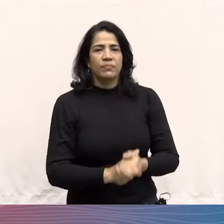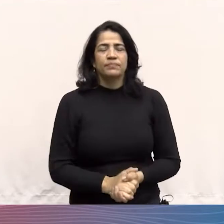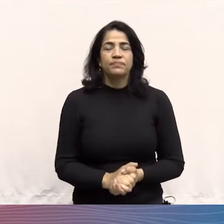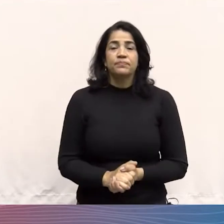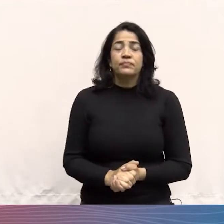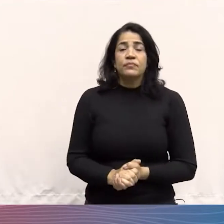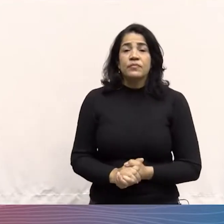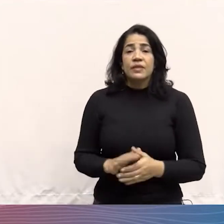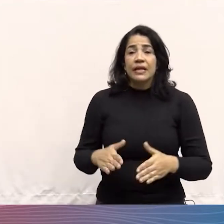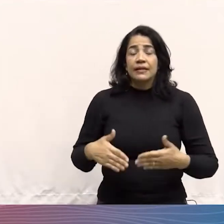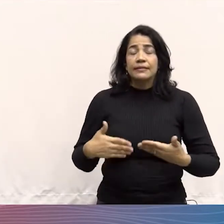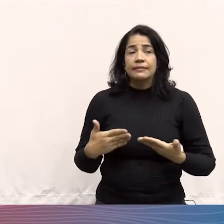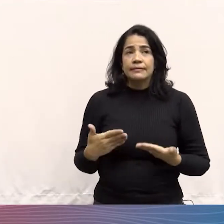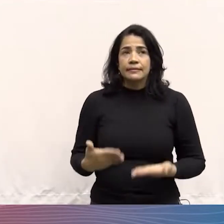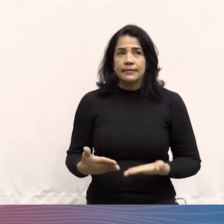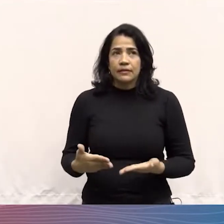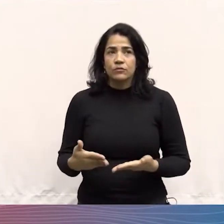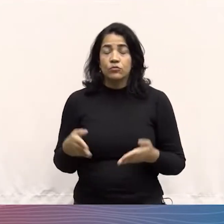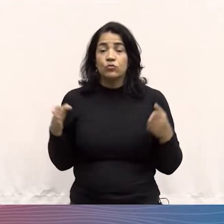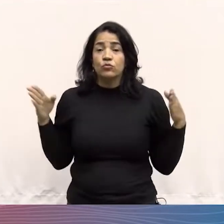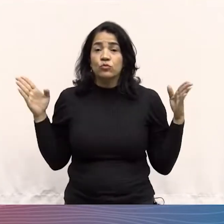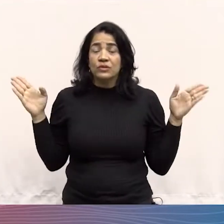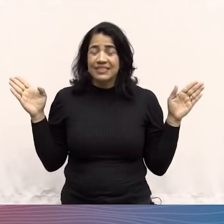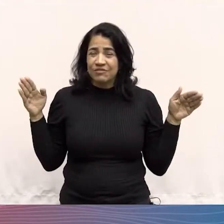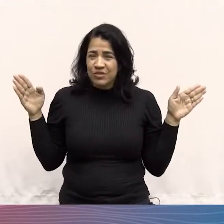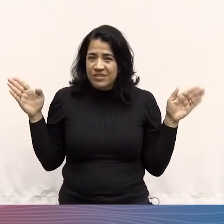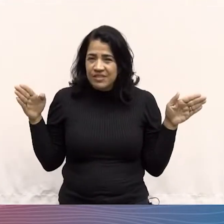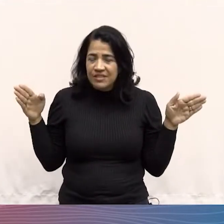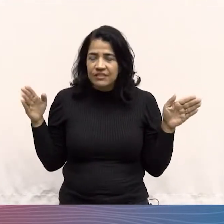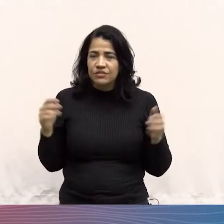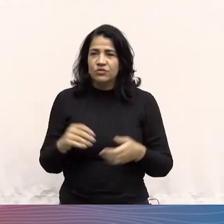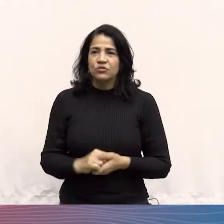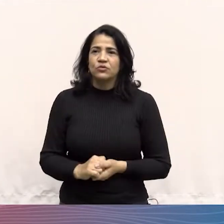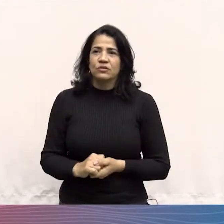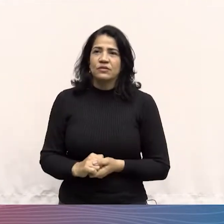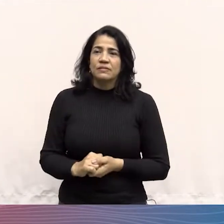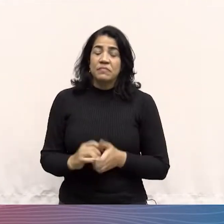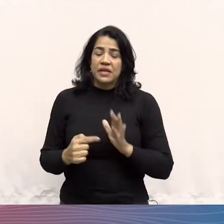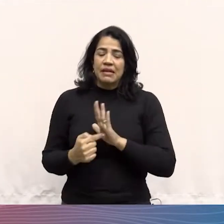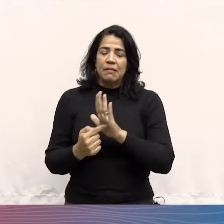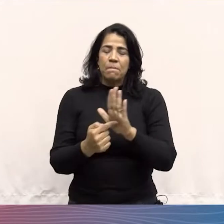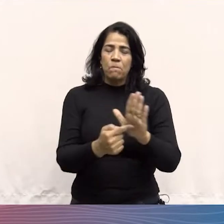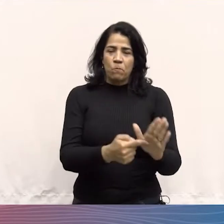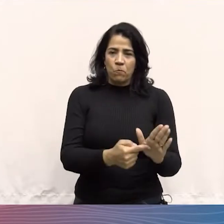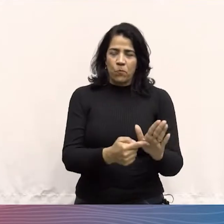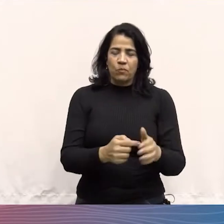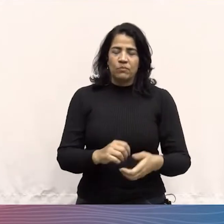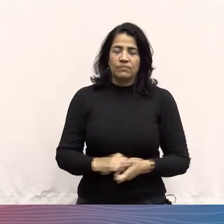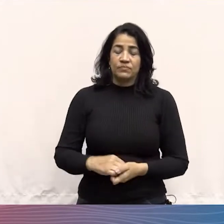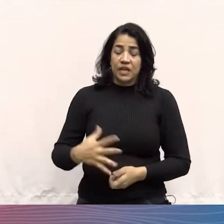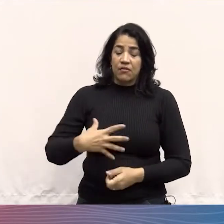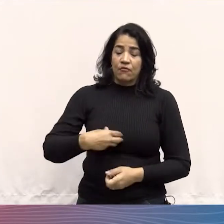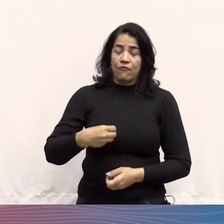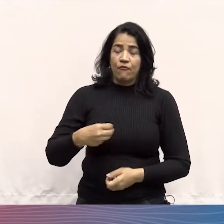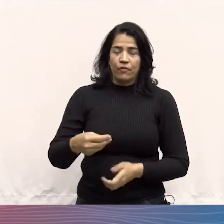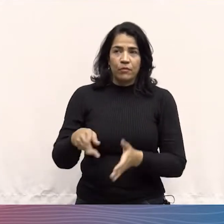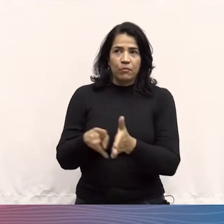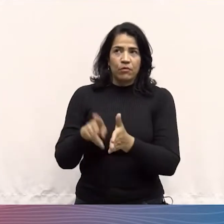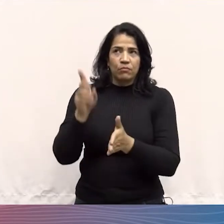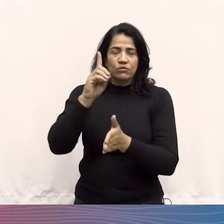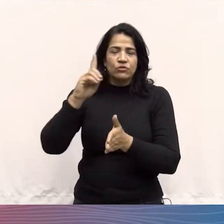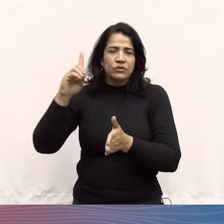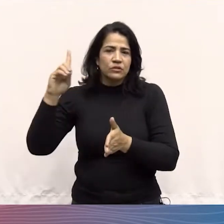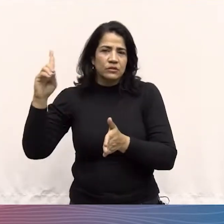homem, filhos de Deus aqui, vocês sabem que não é exatamente como nós, filhos de